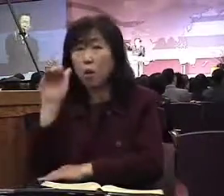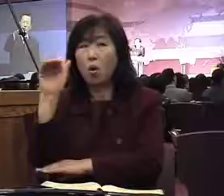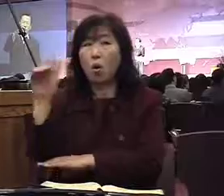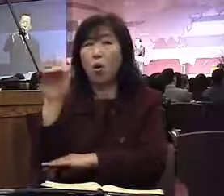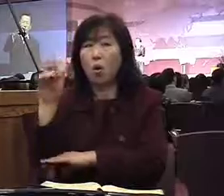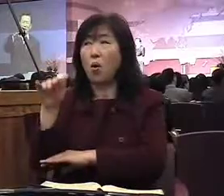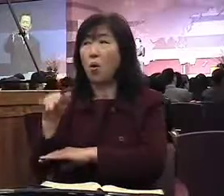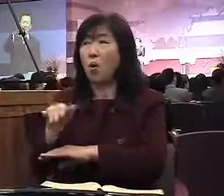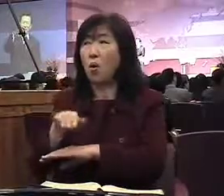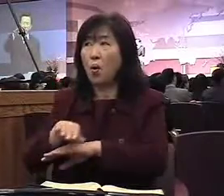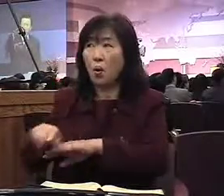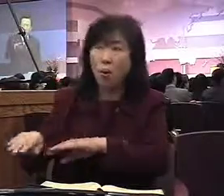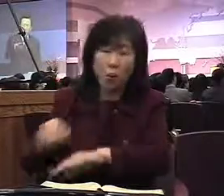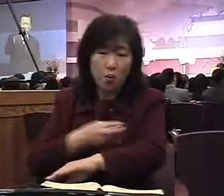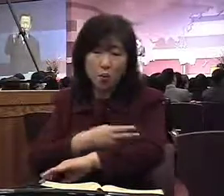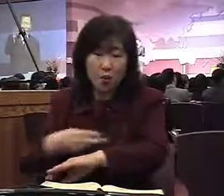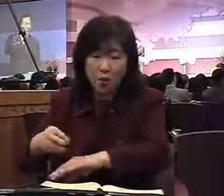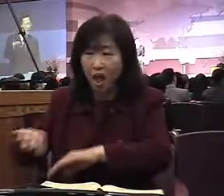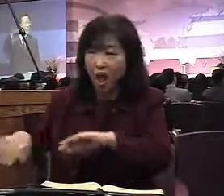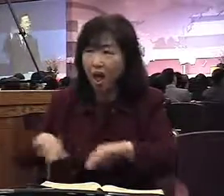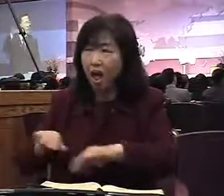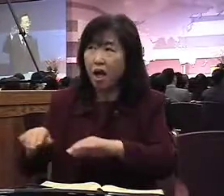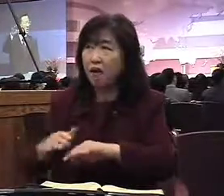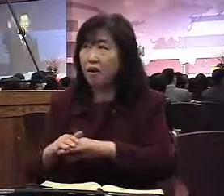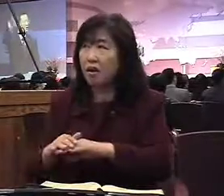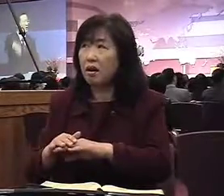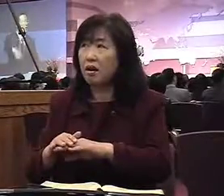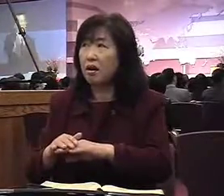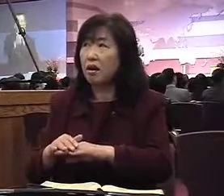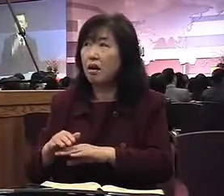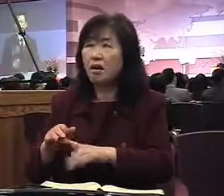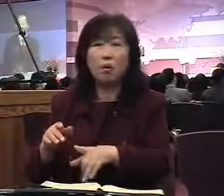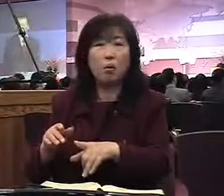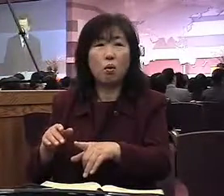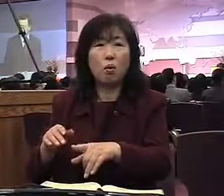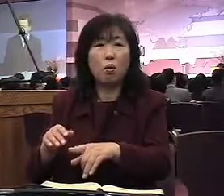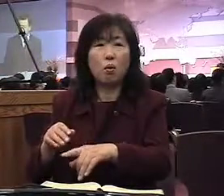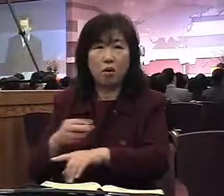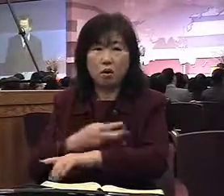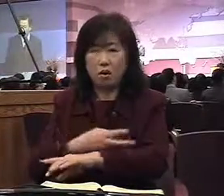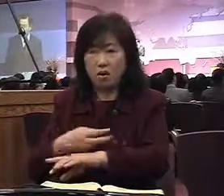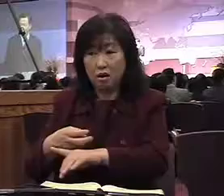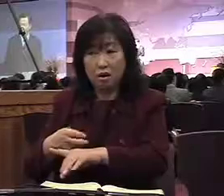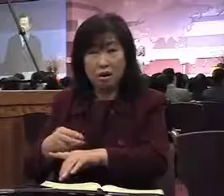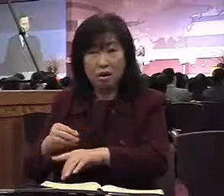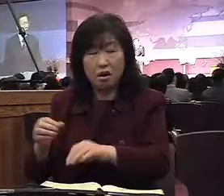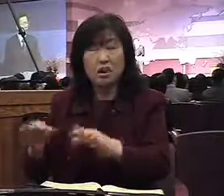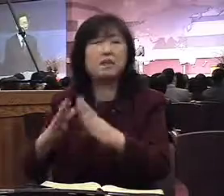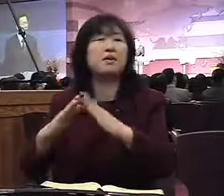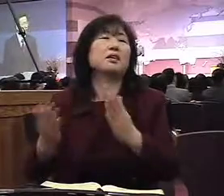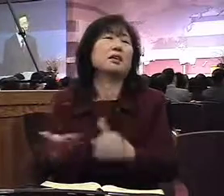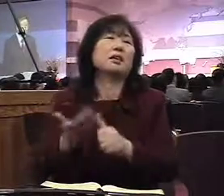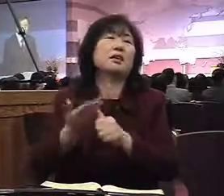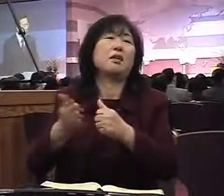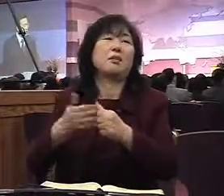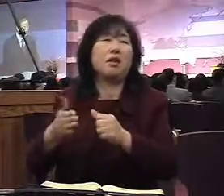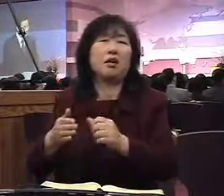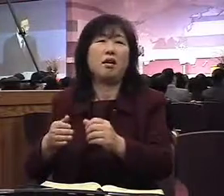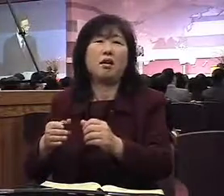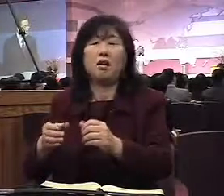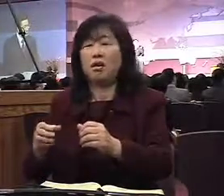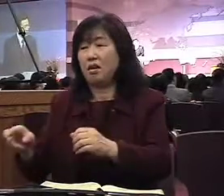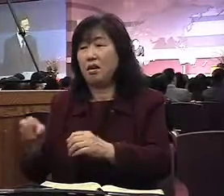이 연못 중간쯤 가가지고 푸투툭 들었다 내렸다 몇 번 하더니 그냥 가라앉아가지고 빠져 죽어버렸대요. 물에 빠져 죽은